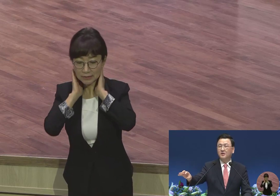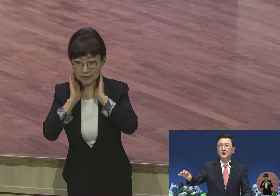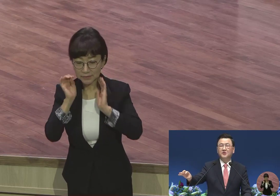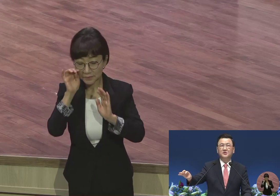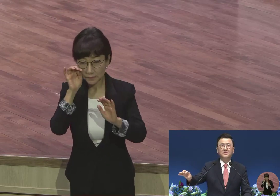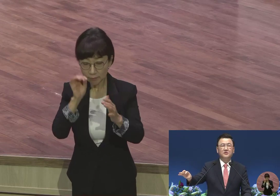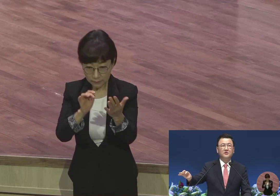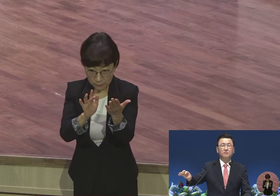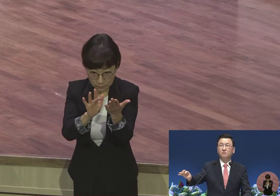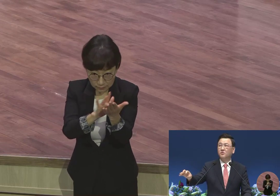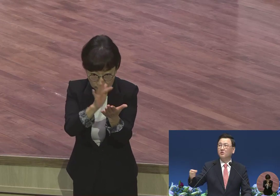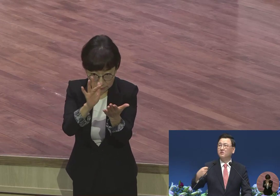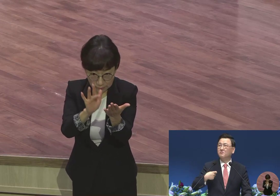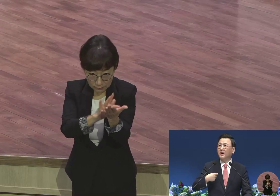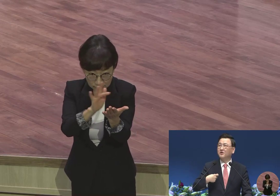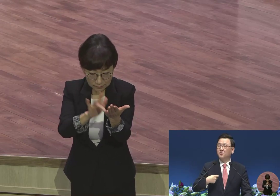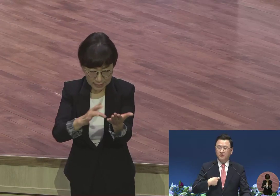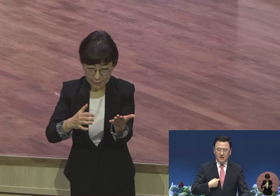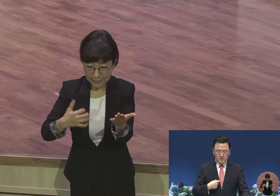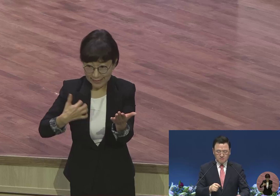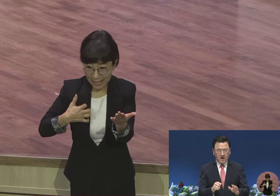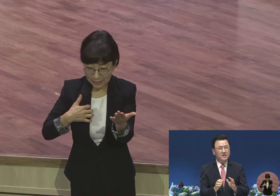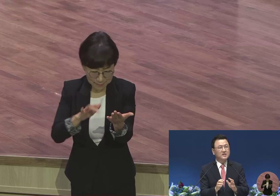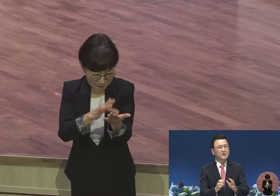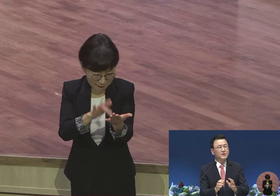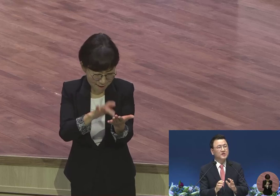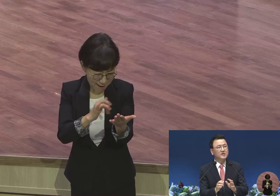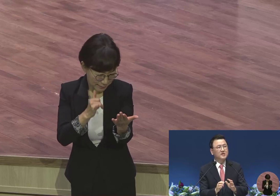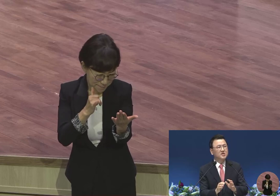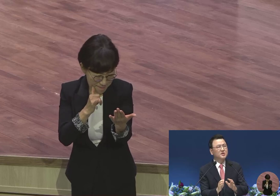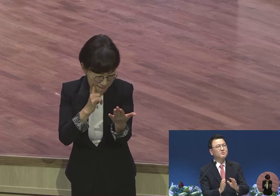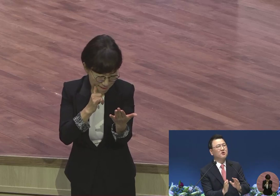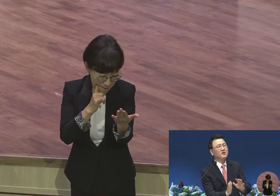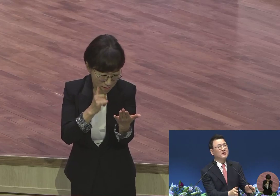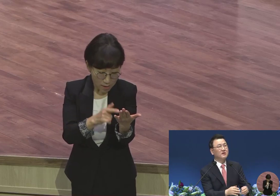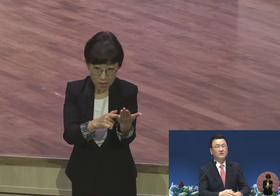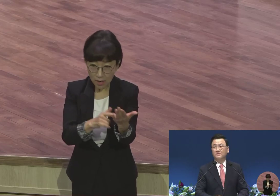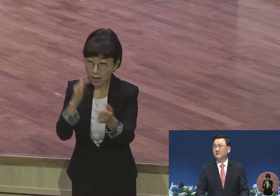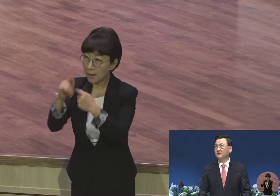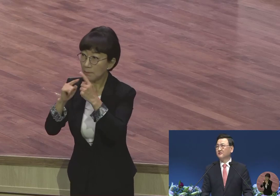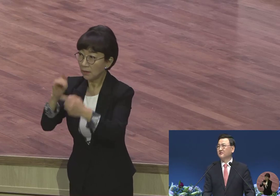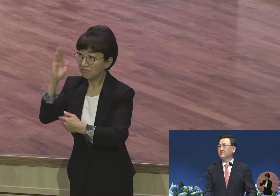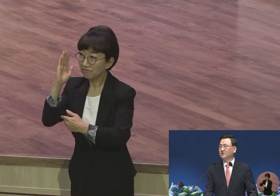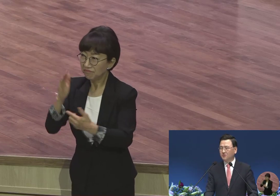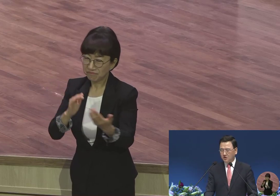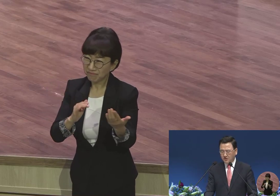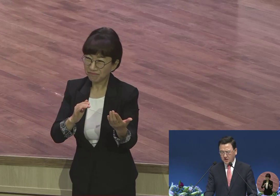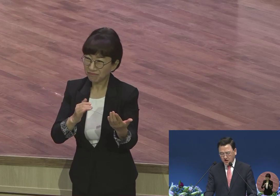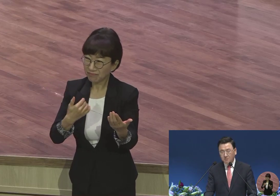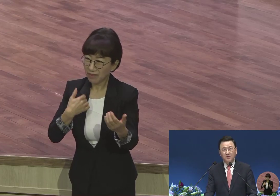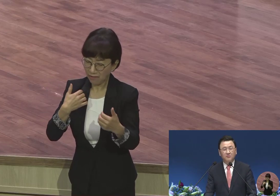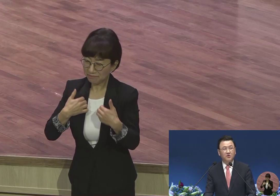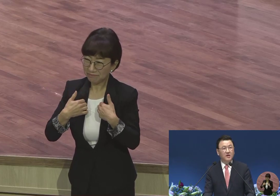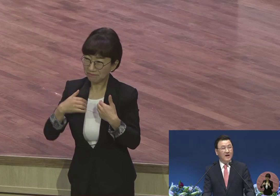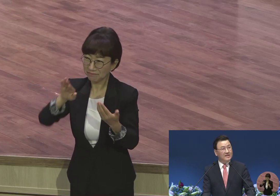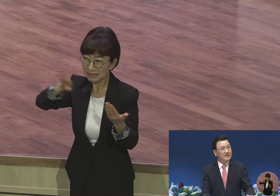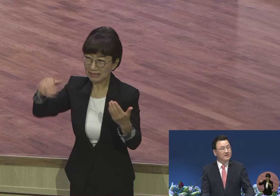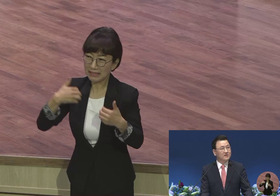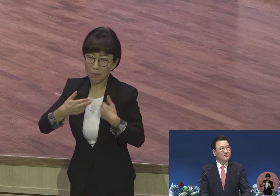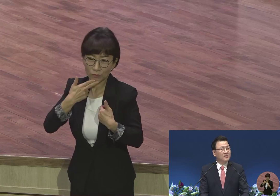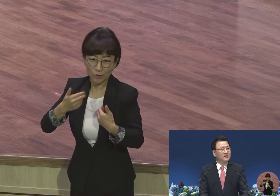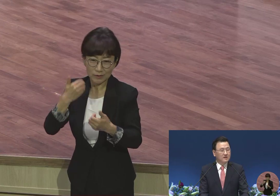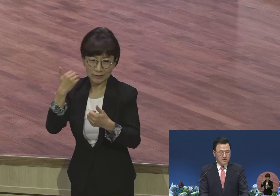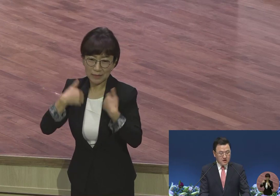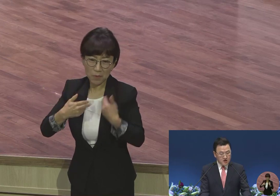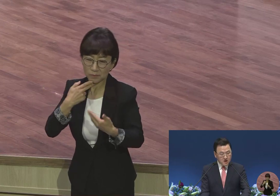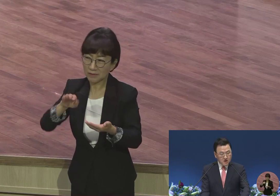많이 하게 되면 어떤 반응이 오냐면 말씀이 싱겁게 돼요. 음식 중에 제일 맛없는 게 간이 안